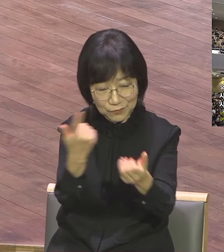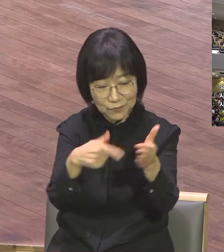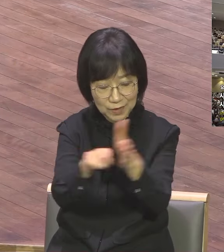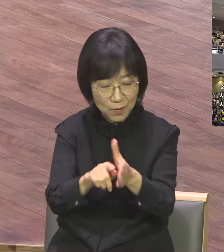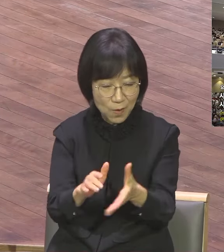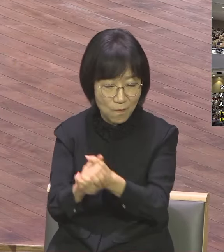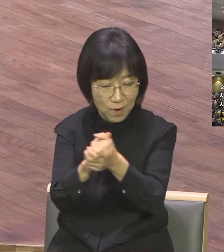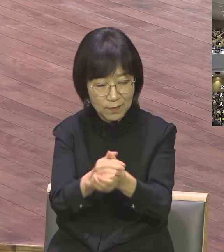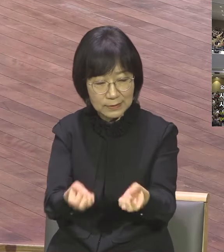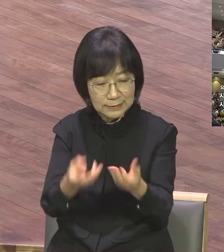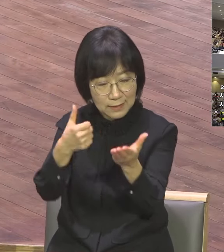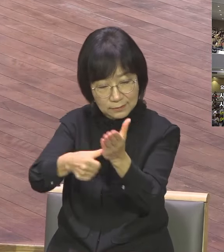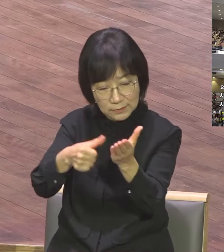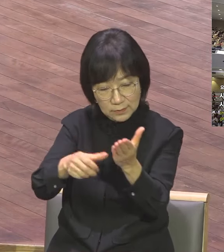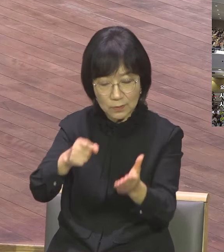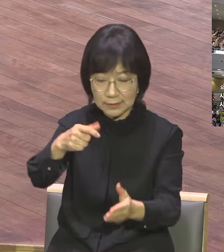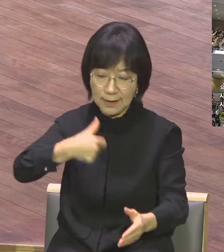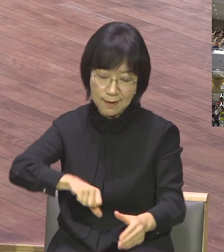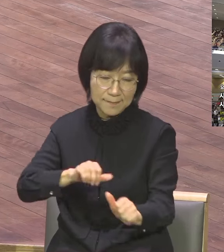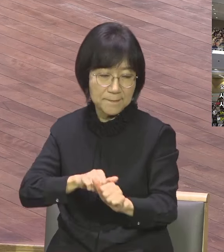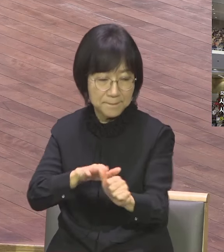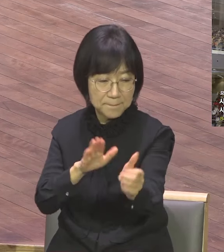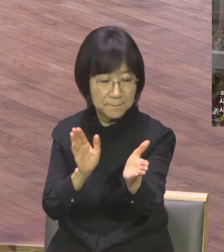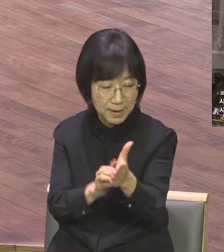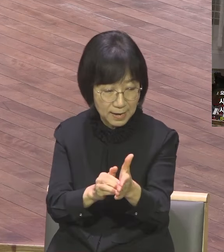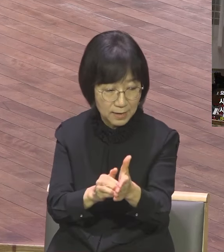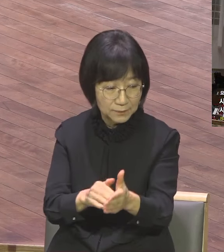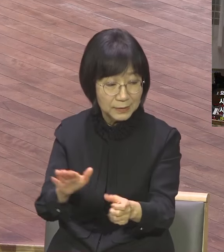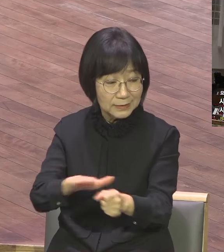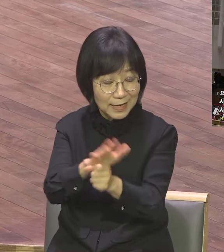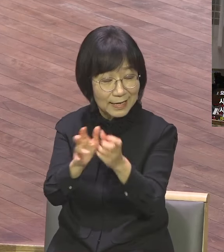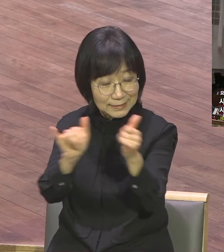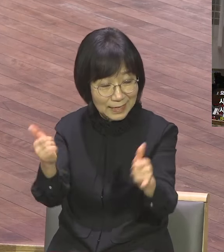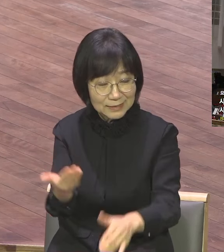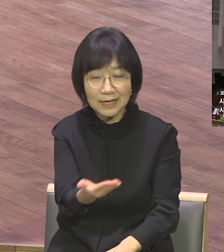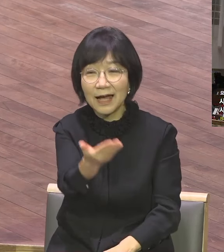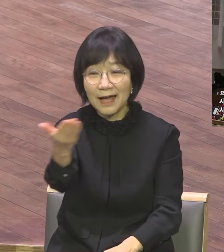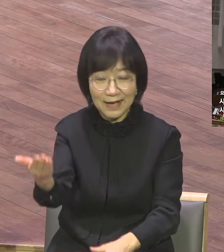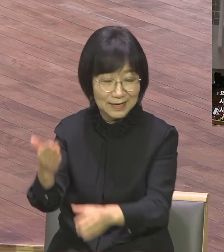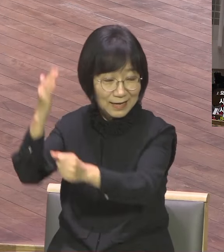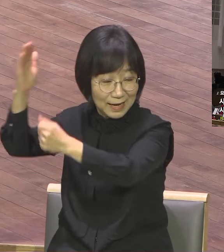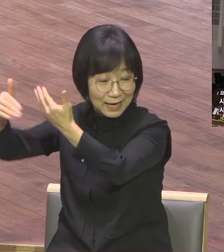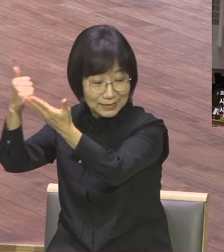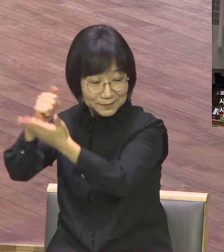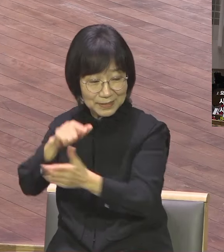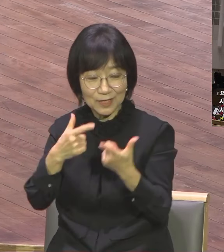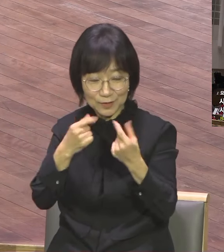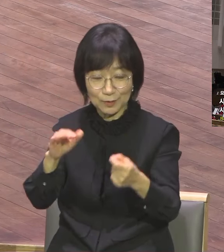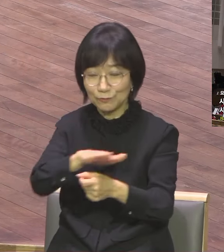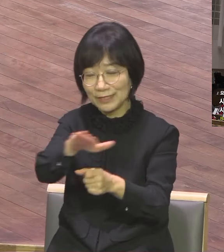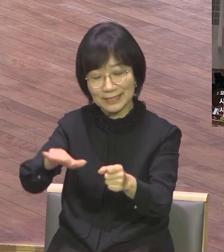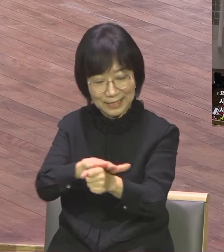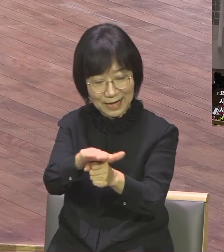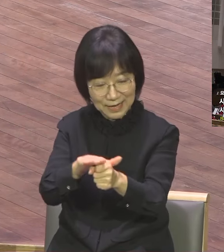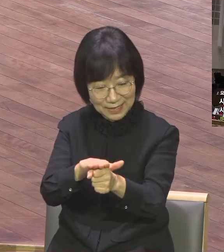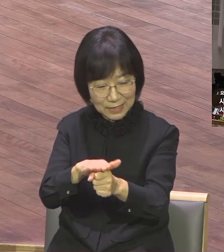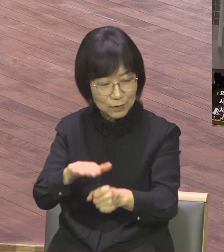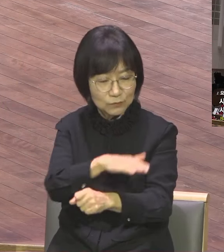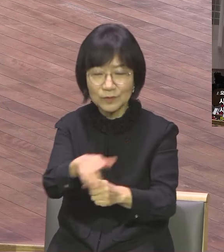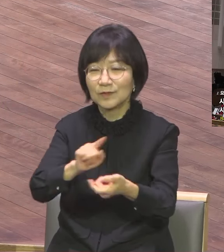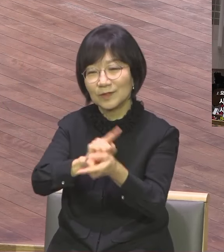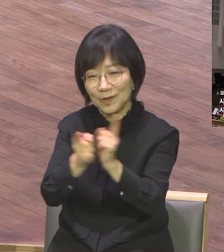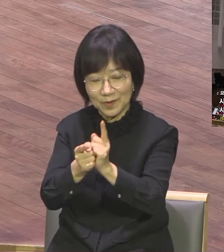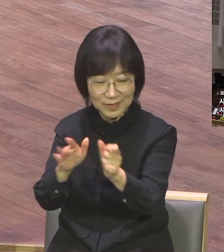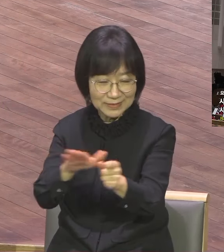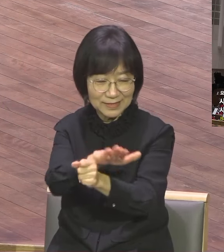위하여 화목제물로 그 아들을 보내셨습니다. 사랑하는 자들아, 하나님이 이같이 우리를 사랑하셨은즉